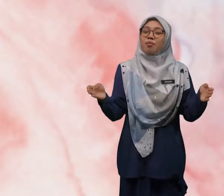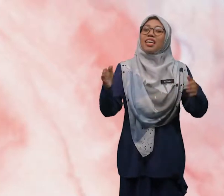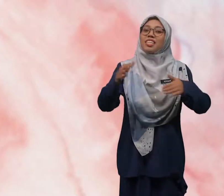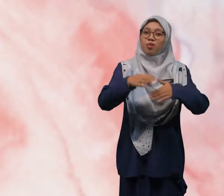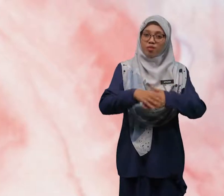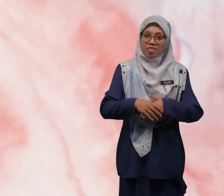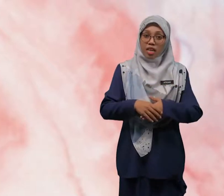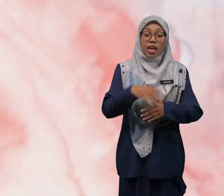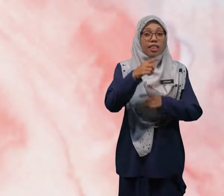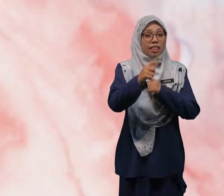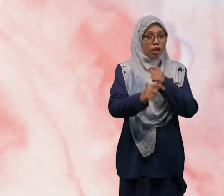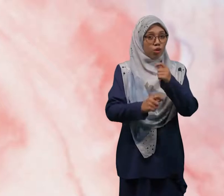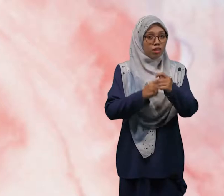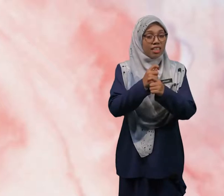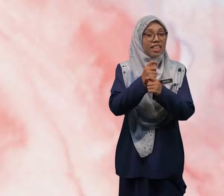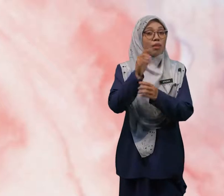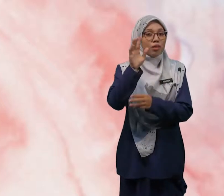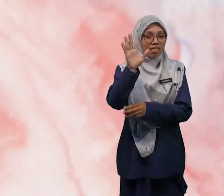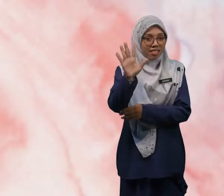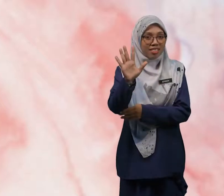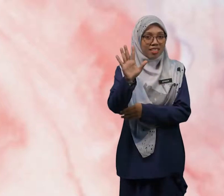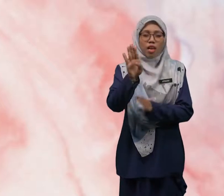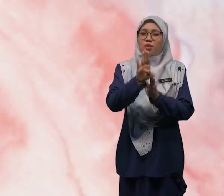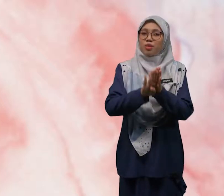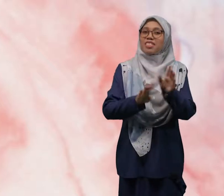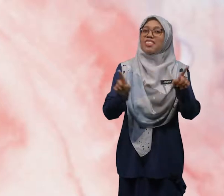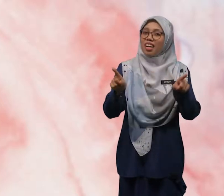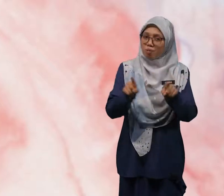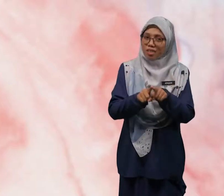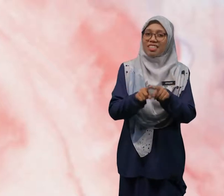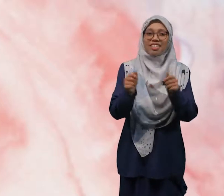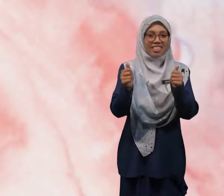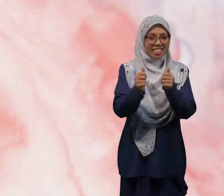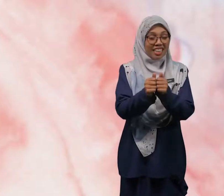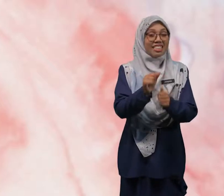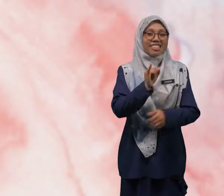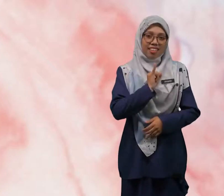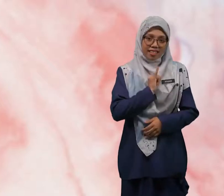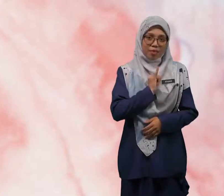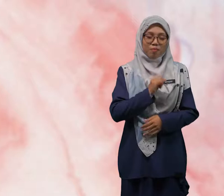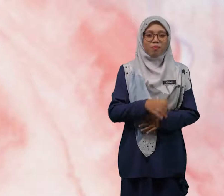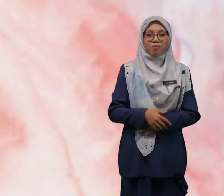Melayu tahun 5 bersama dengan saya